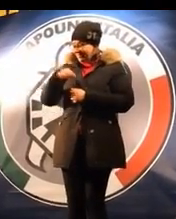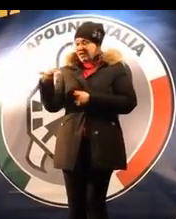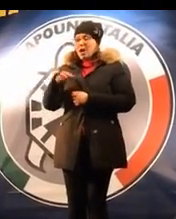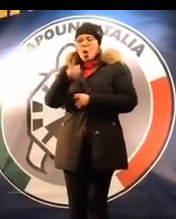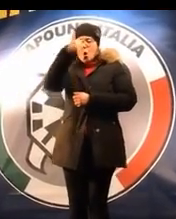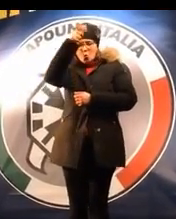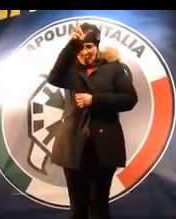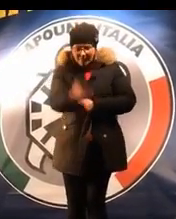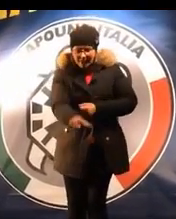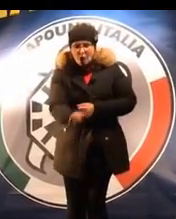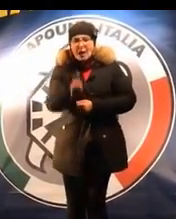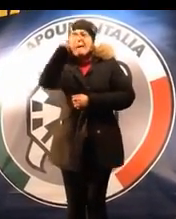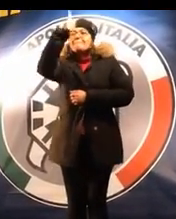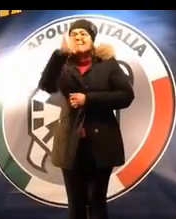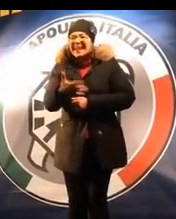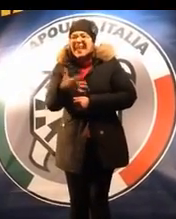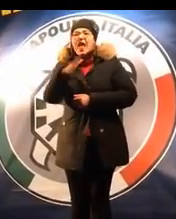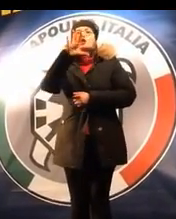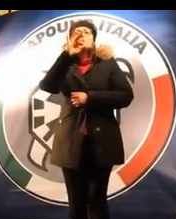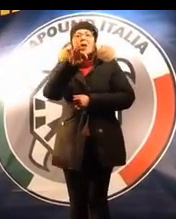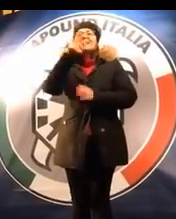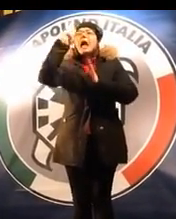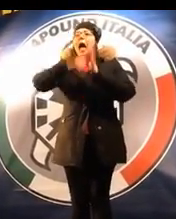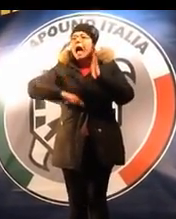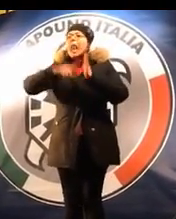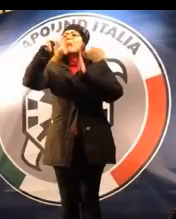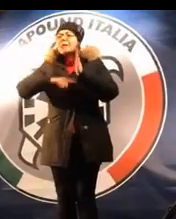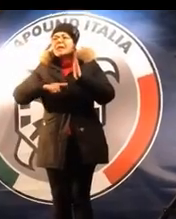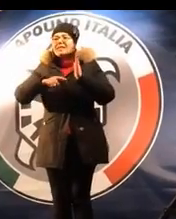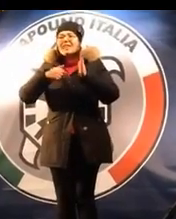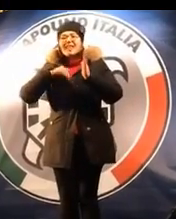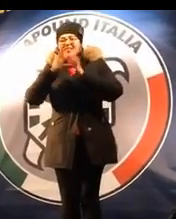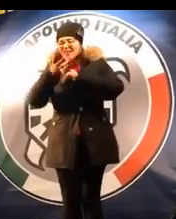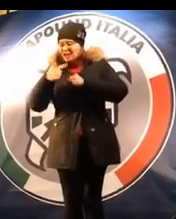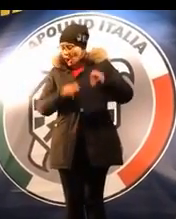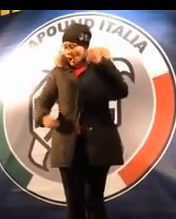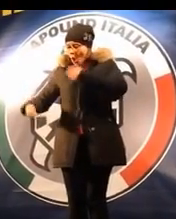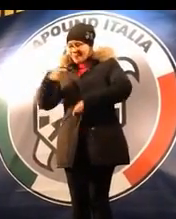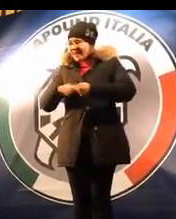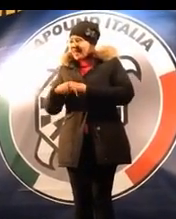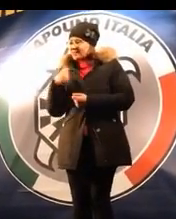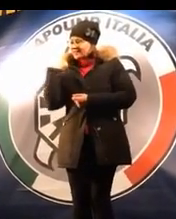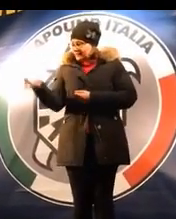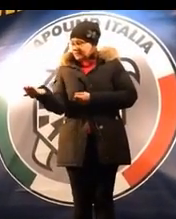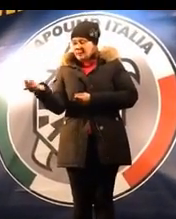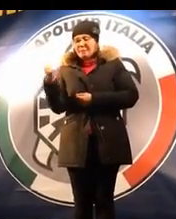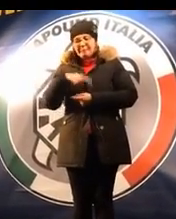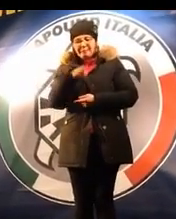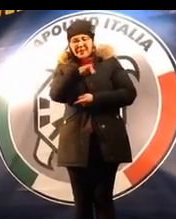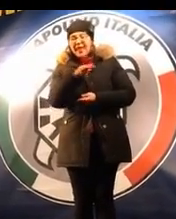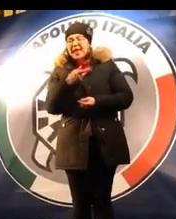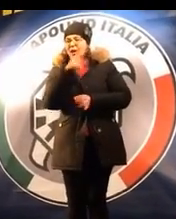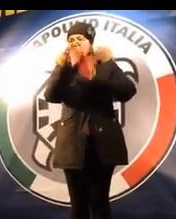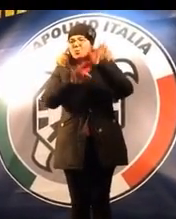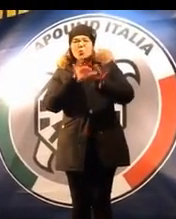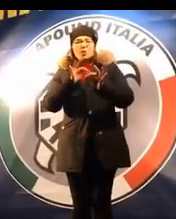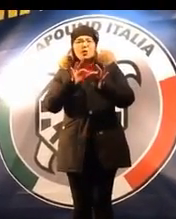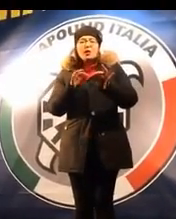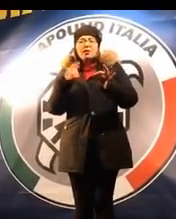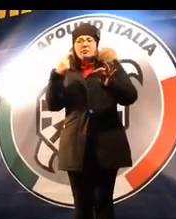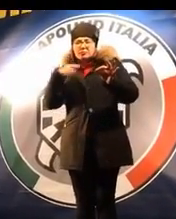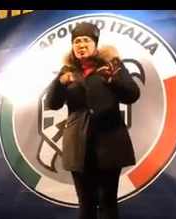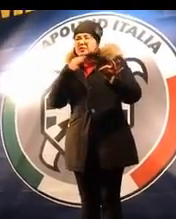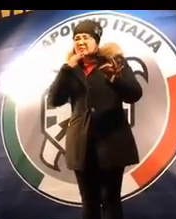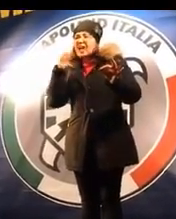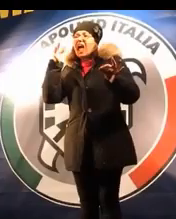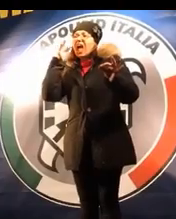dello Stato per metterli in tasca alle cooperative che gestiscono l'accoglienza. Questo è il razzismo, questo è